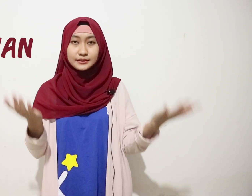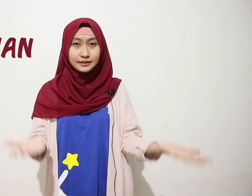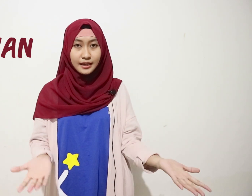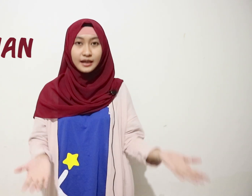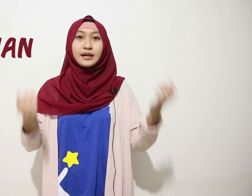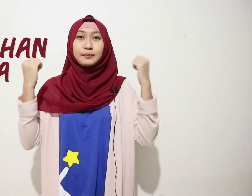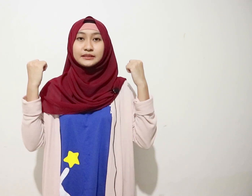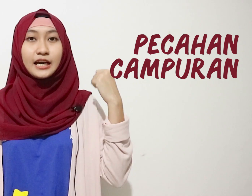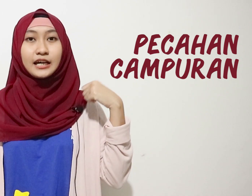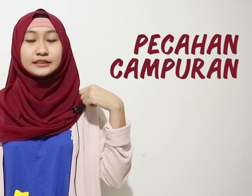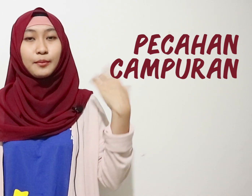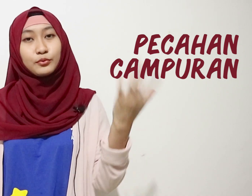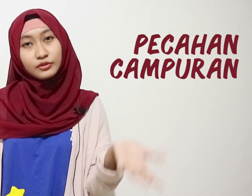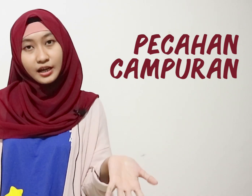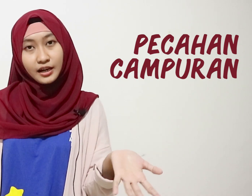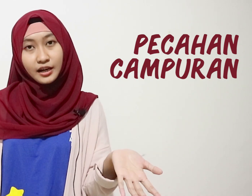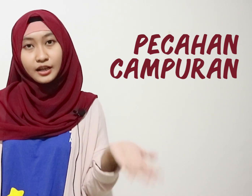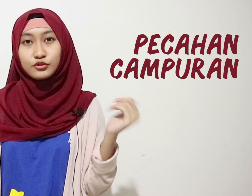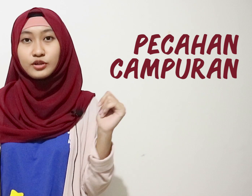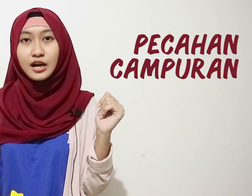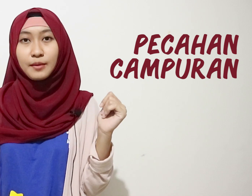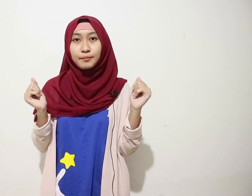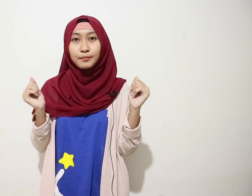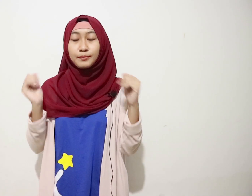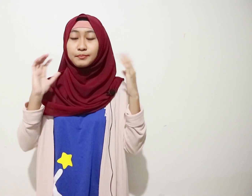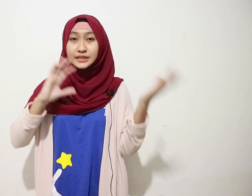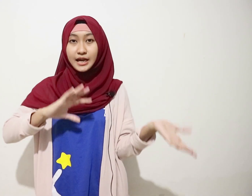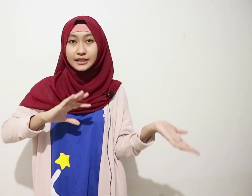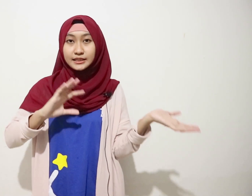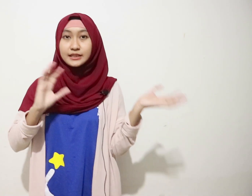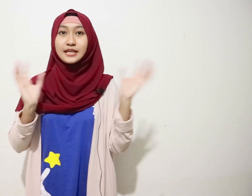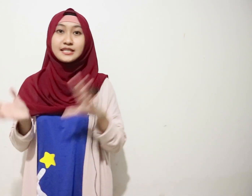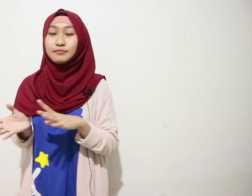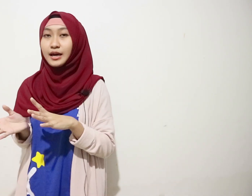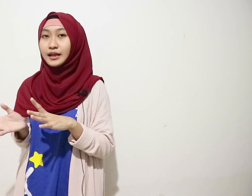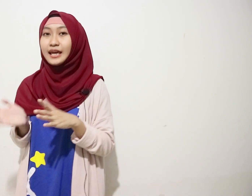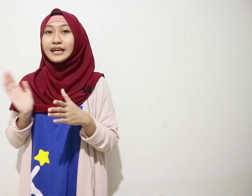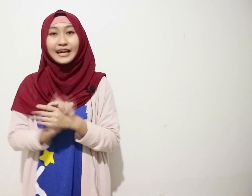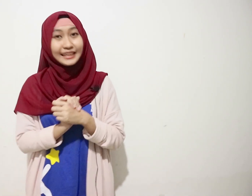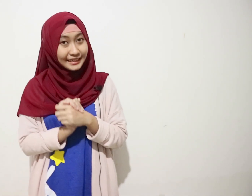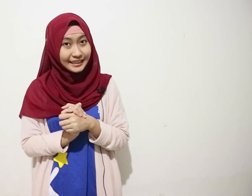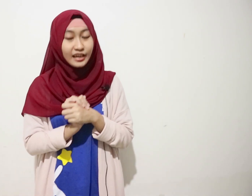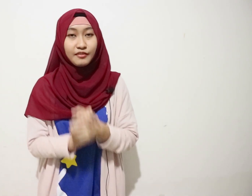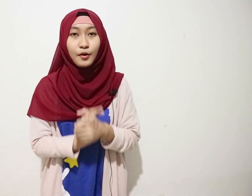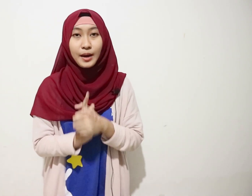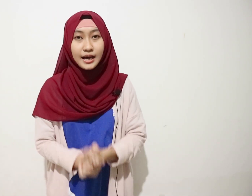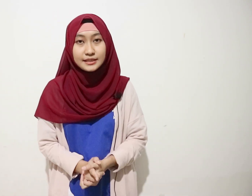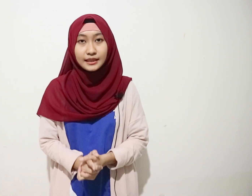biasa, pecahan campuran, dan juga pecahan ke desimal. Nah, kali ini Kak Elva mau bahas